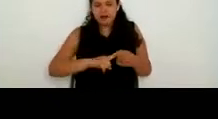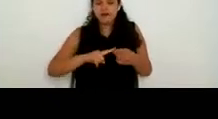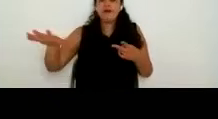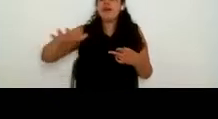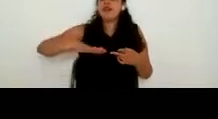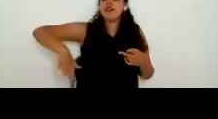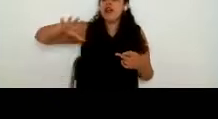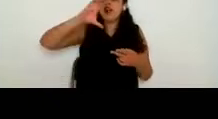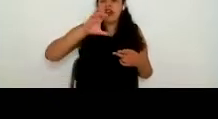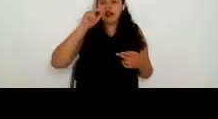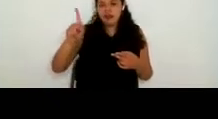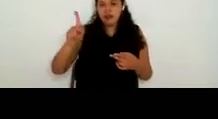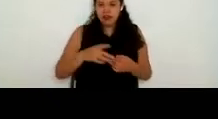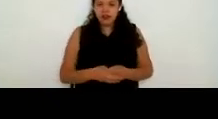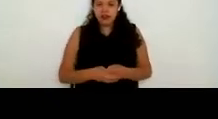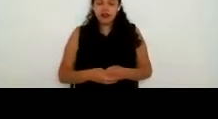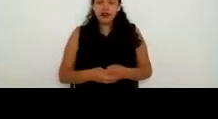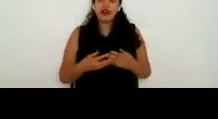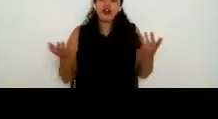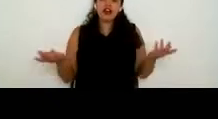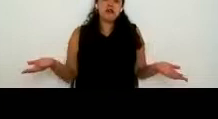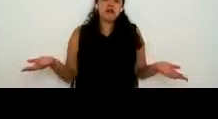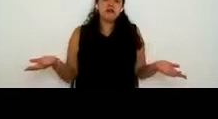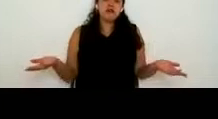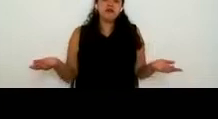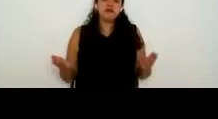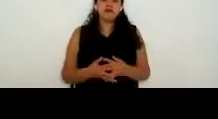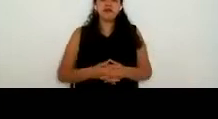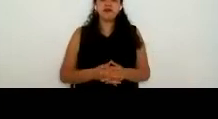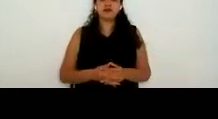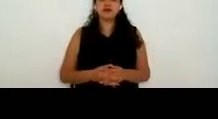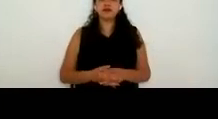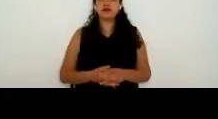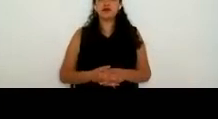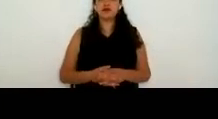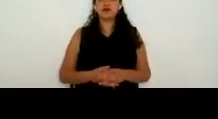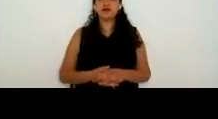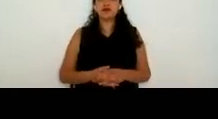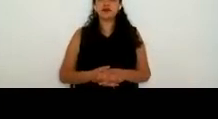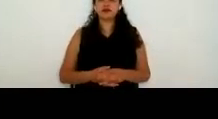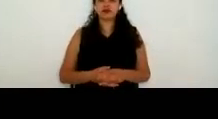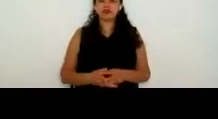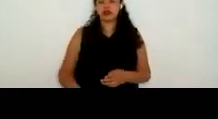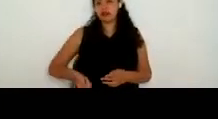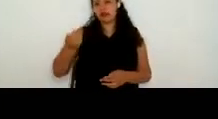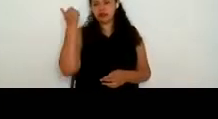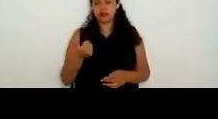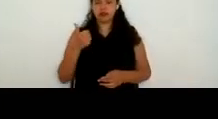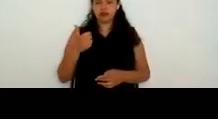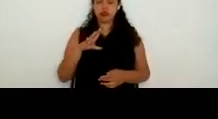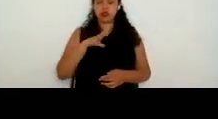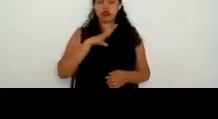y bueno pues uno de los de los primeros indicadores que tienen puntaje pues es el lugar de